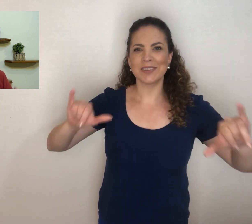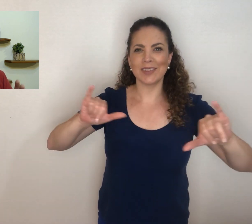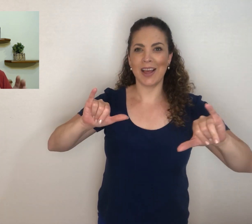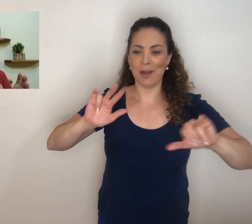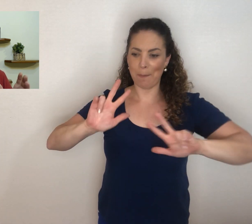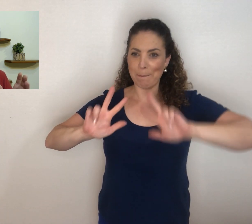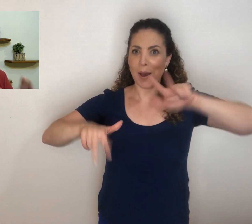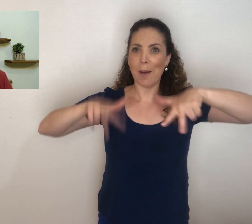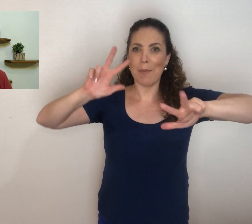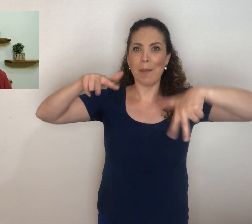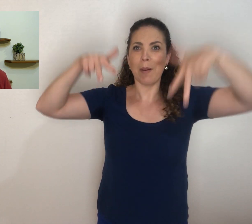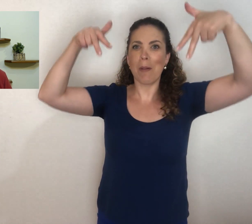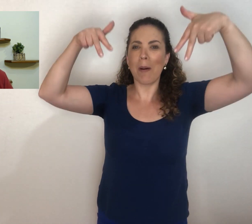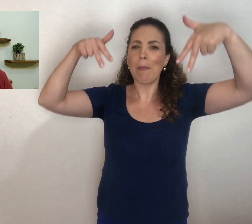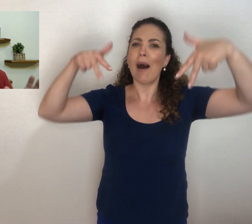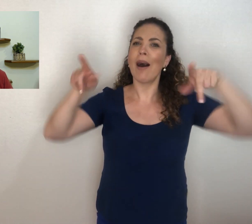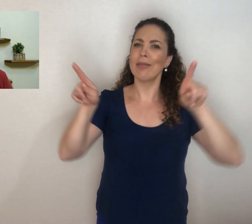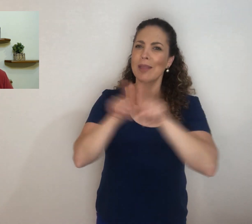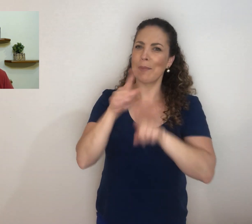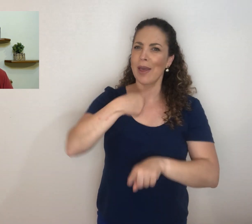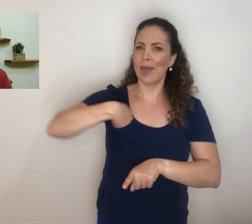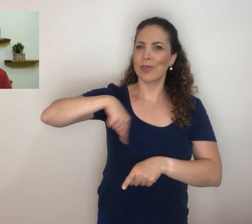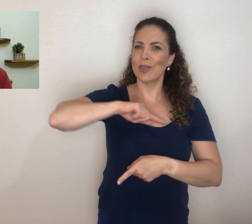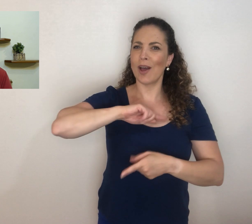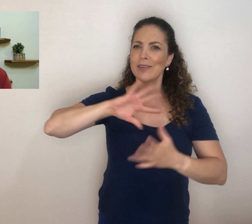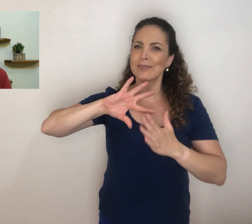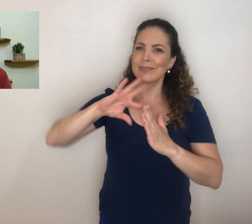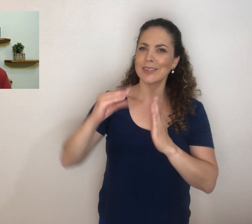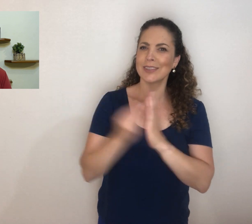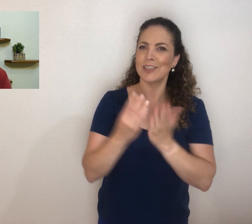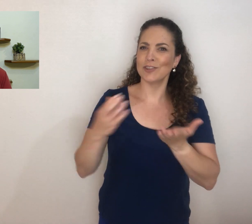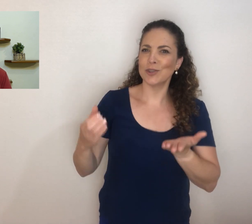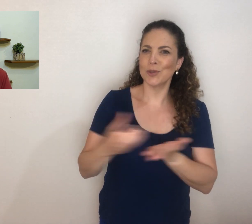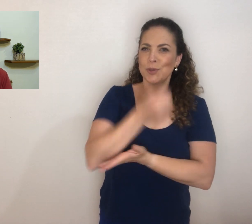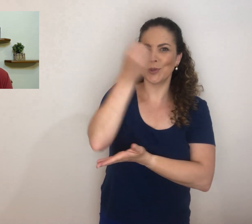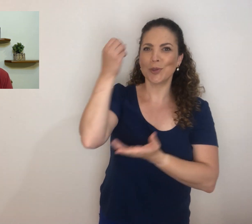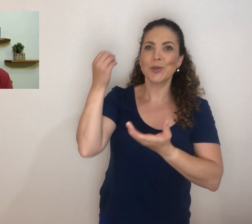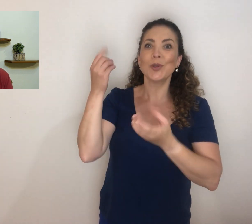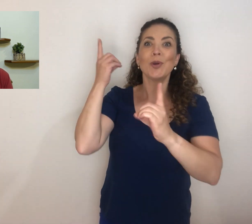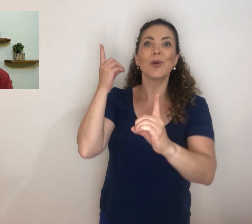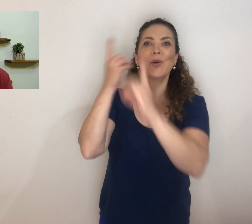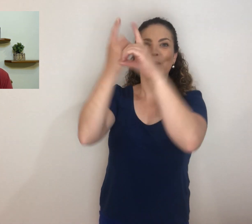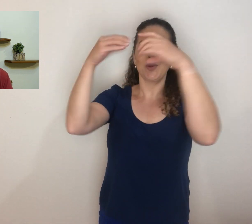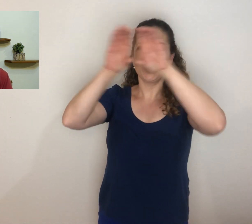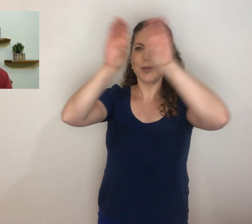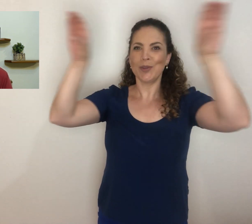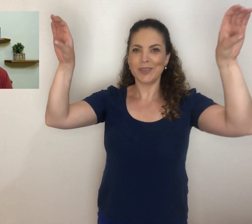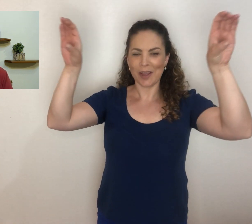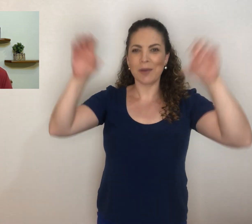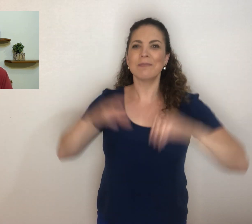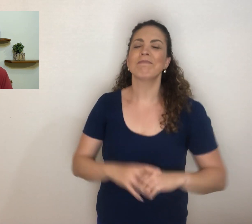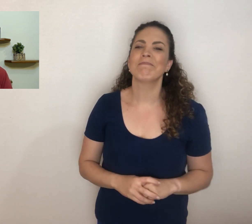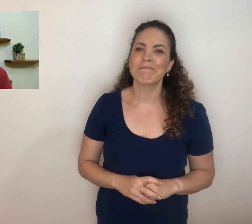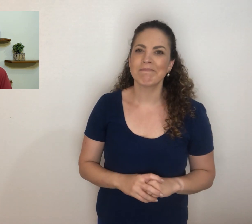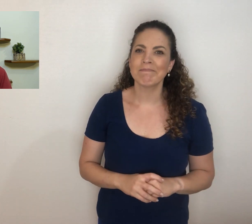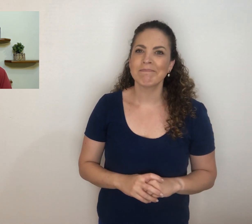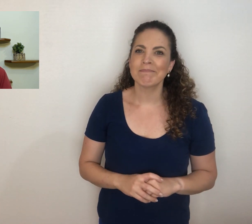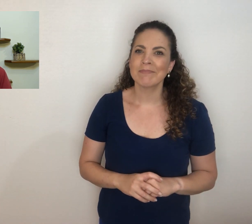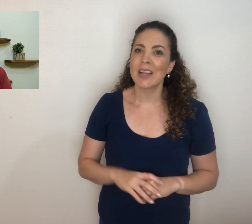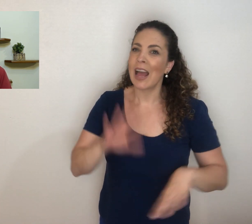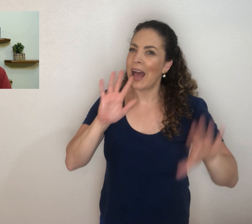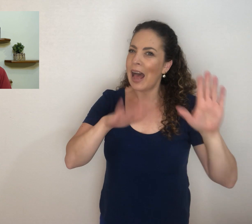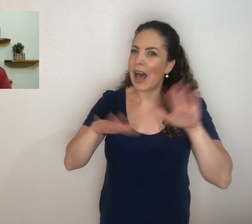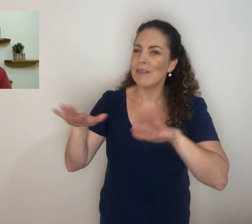da ressurreição dos mortos, do nosso encontro com Jesus, e outras vezes,